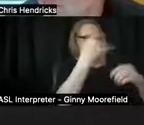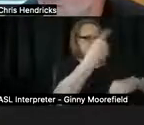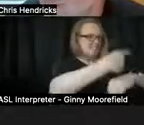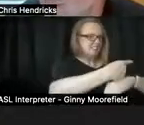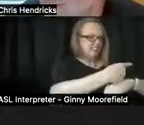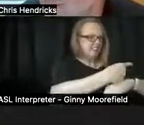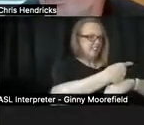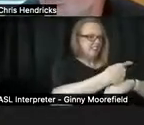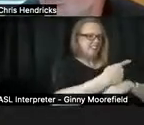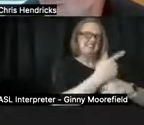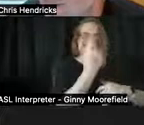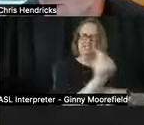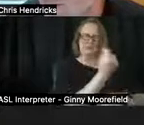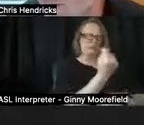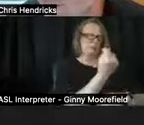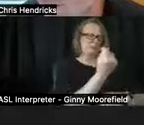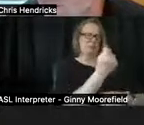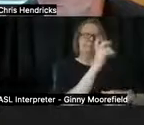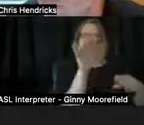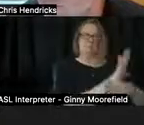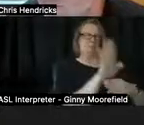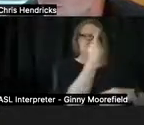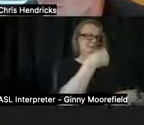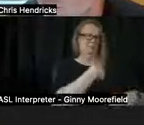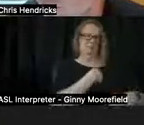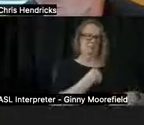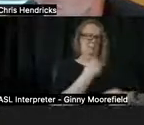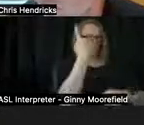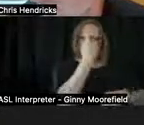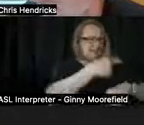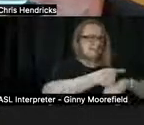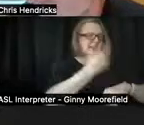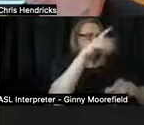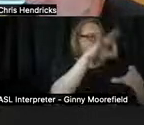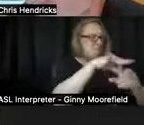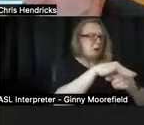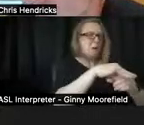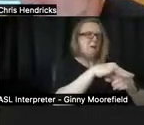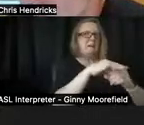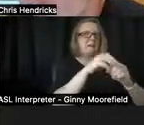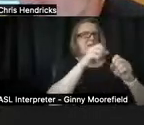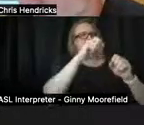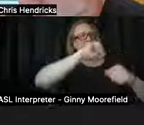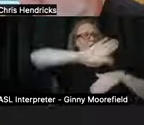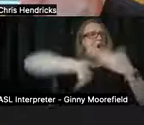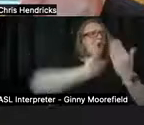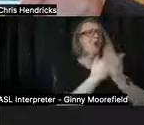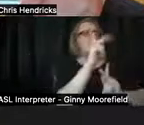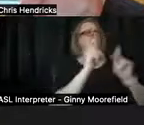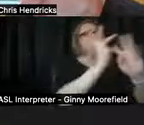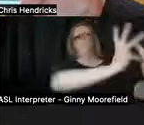de las elecciones yo no sé ustedes pero para mí los martes son unos días muy ocupados un día yo fui